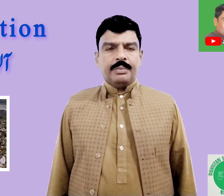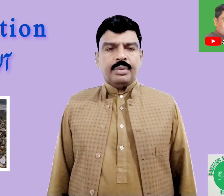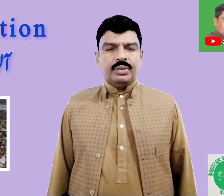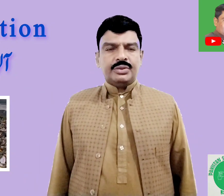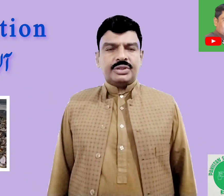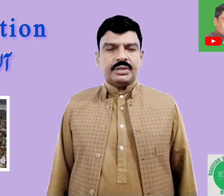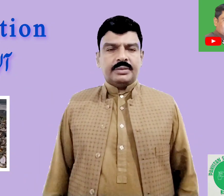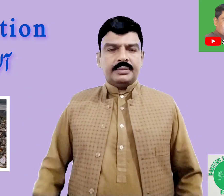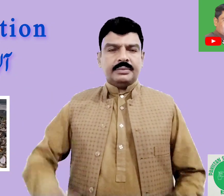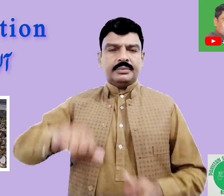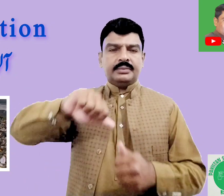पोल्यूशन,